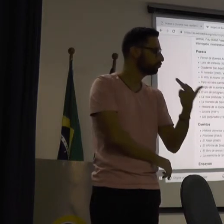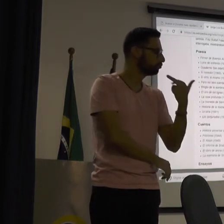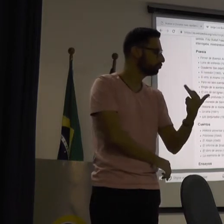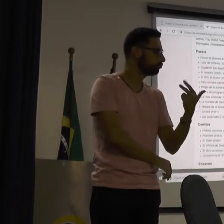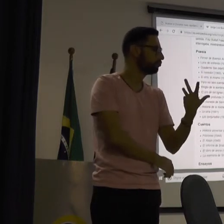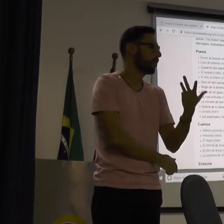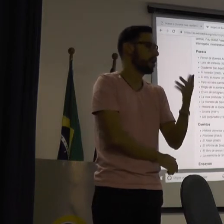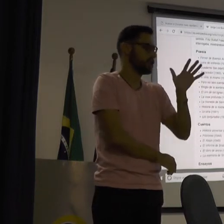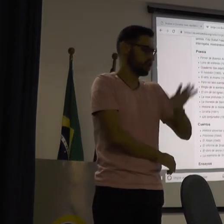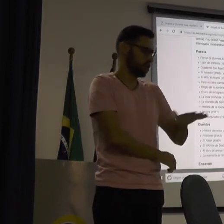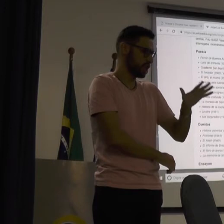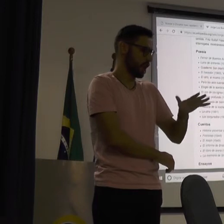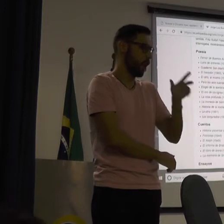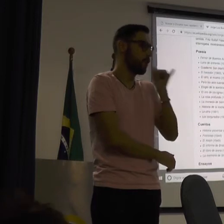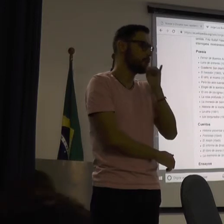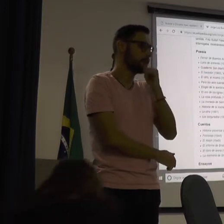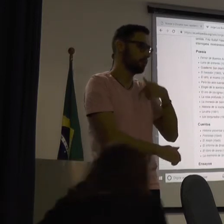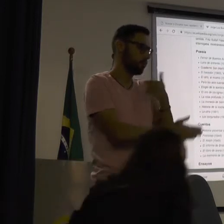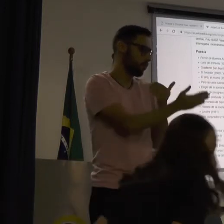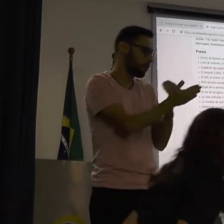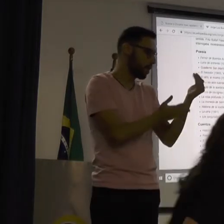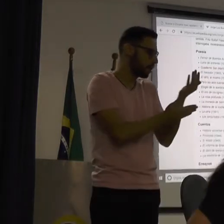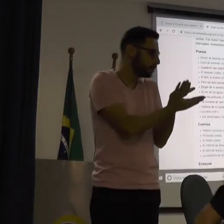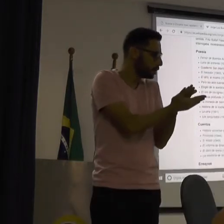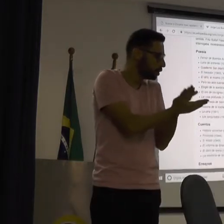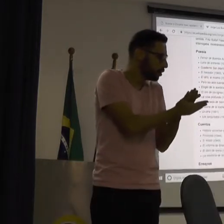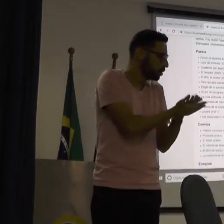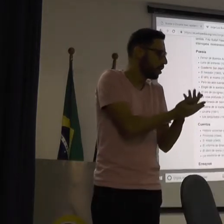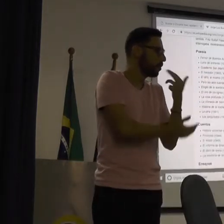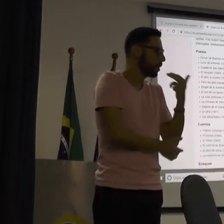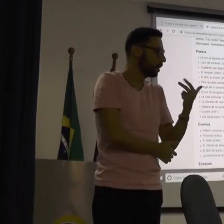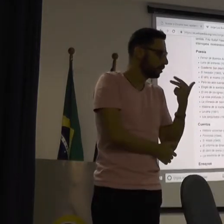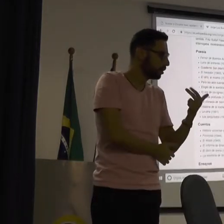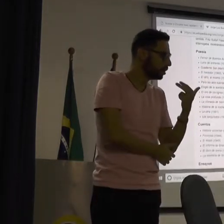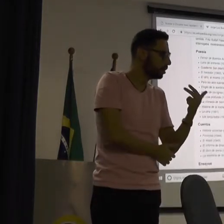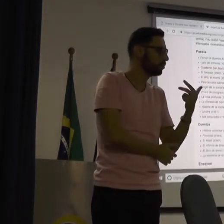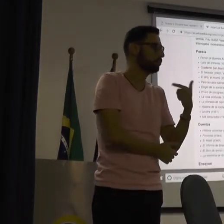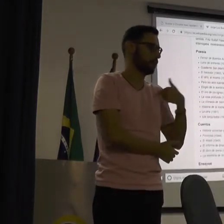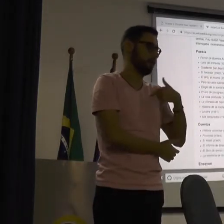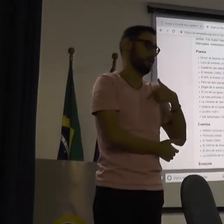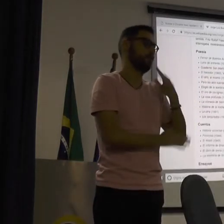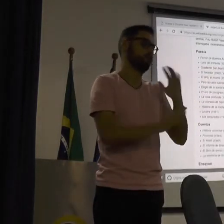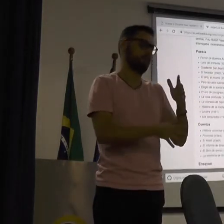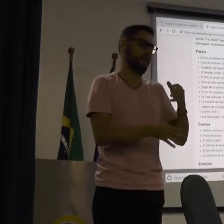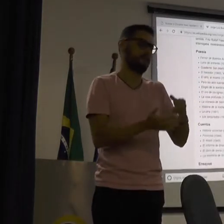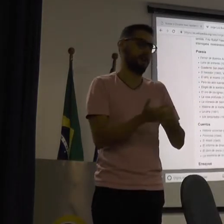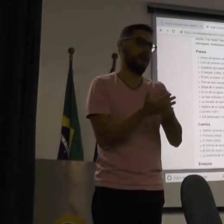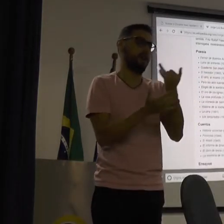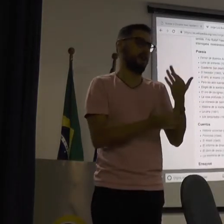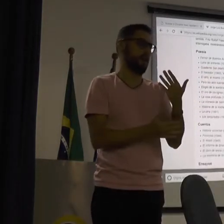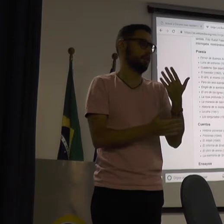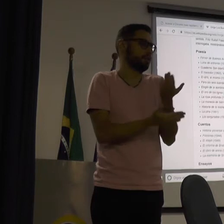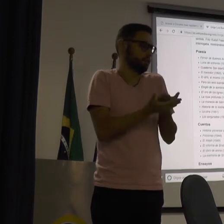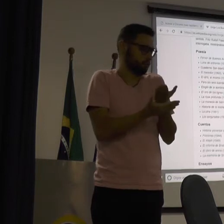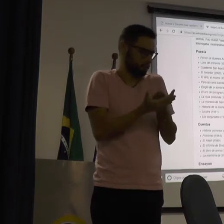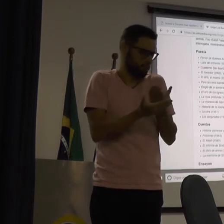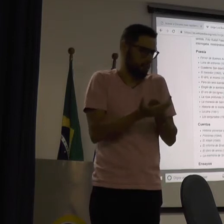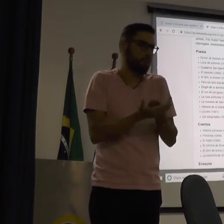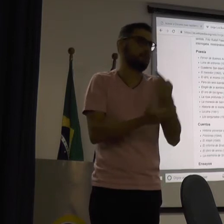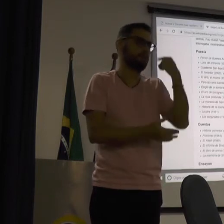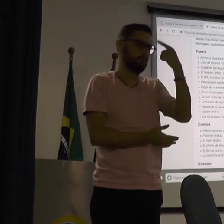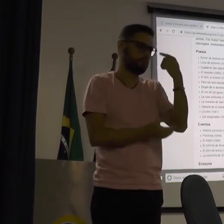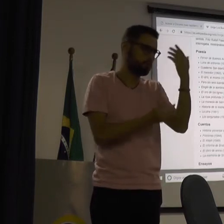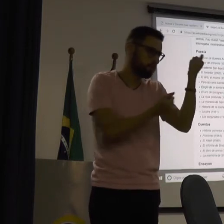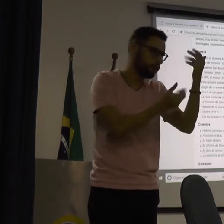língua estrangeira na universidade, eu estudei várias, né? Inclusive o espanhol, que eu dediquei a maior parte da